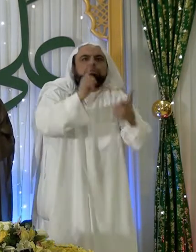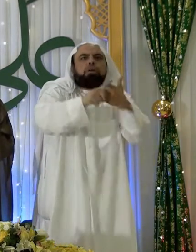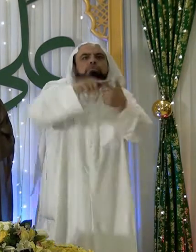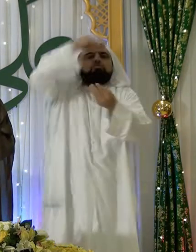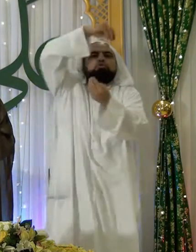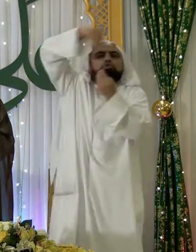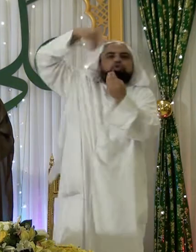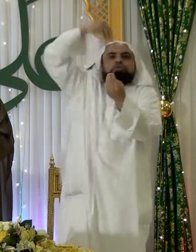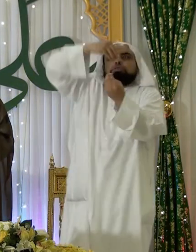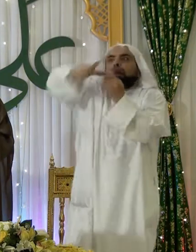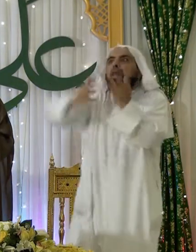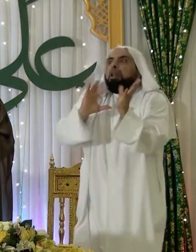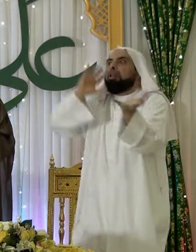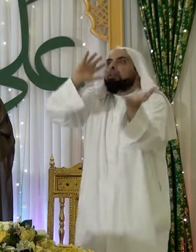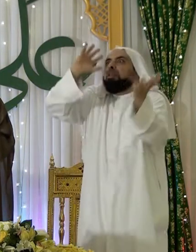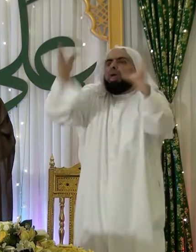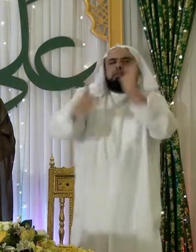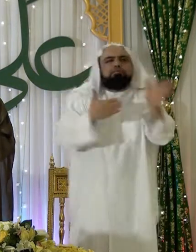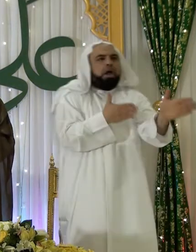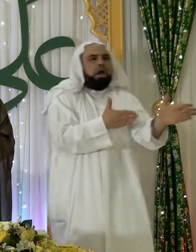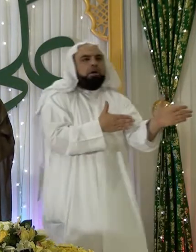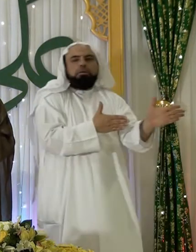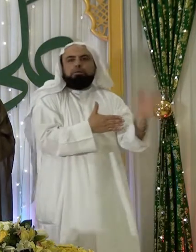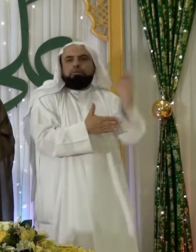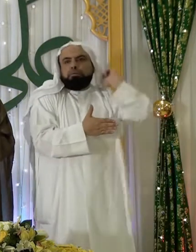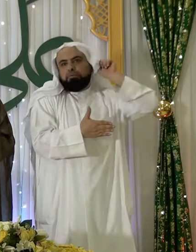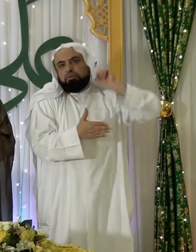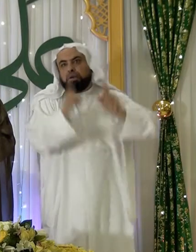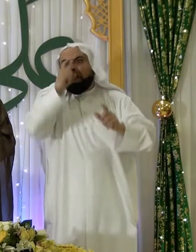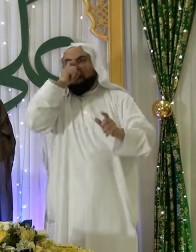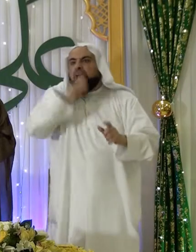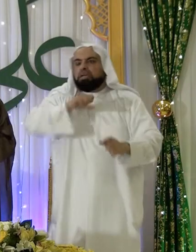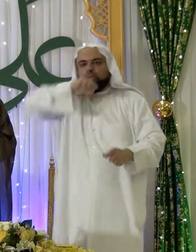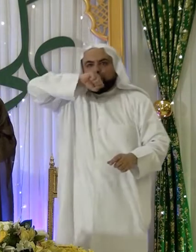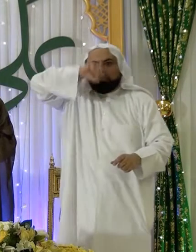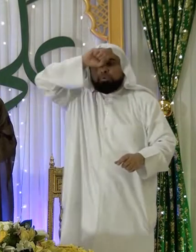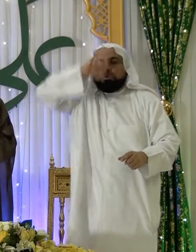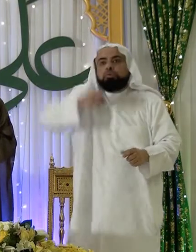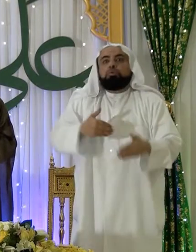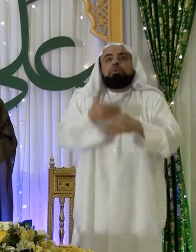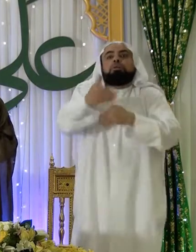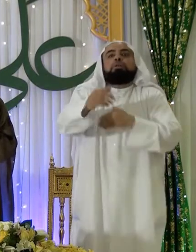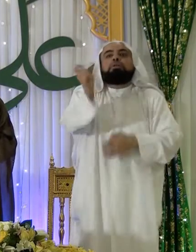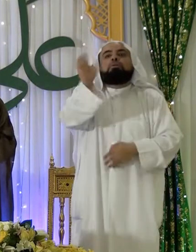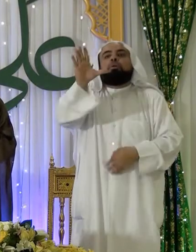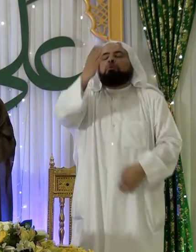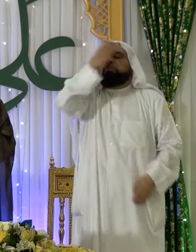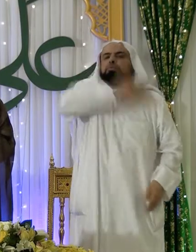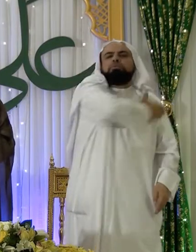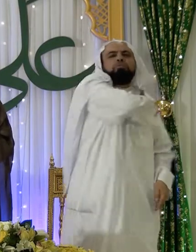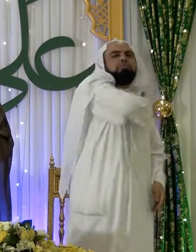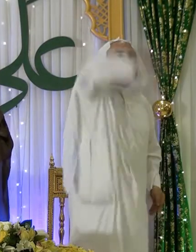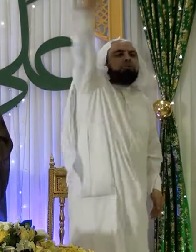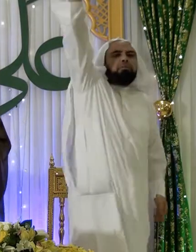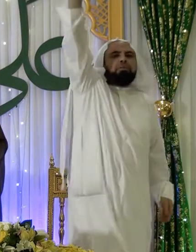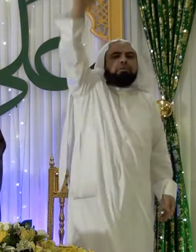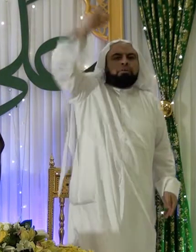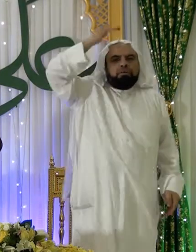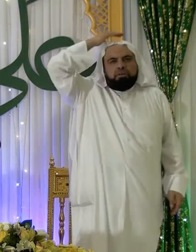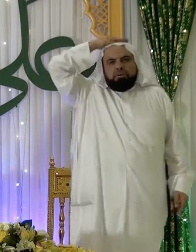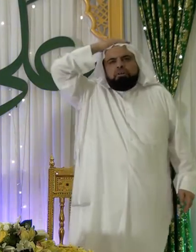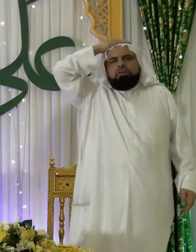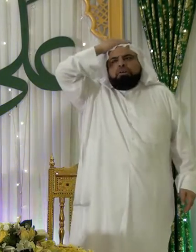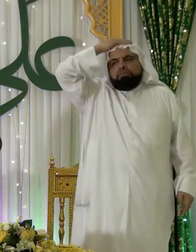الذي سيناط به ويتحمله بعد رسول الله صلى الله عليه